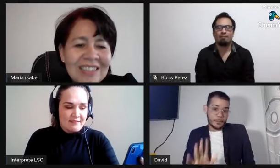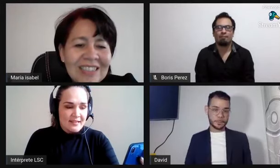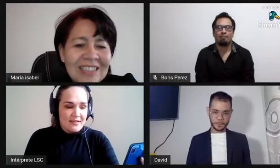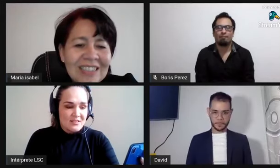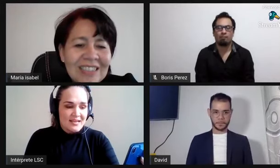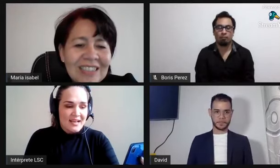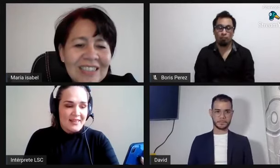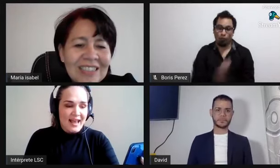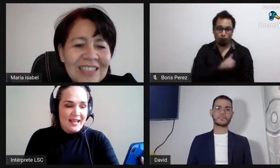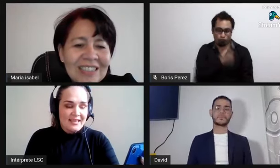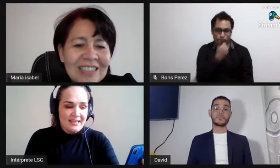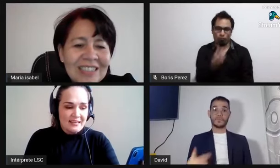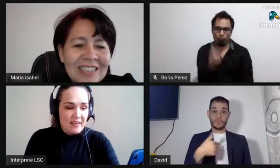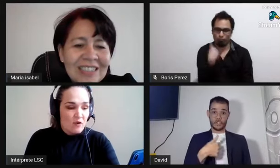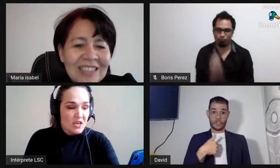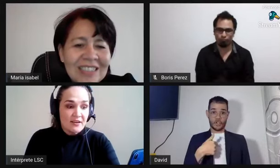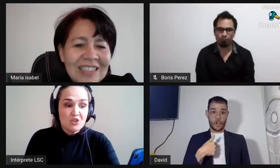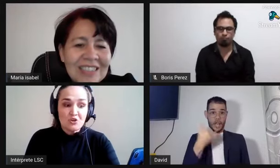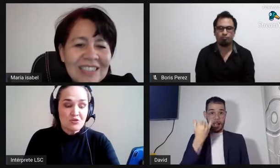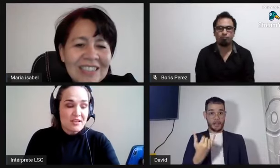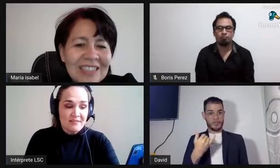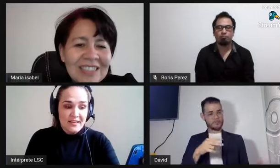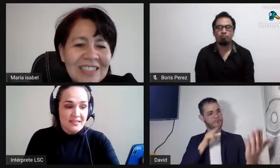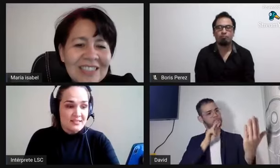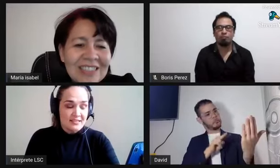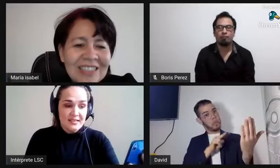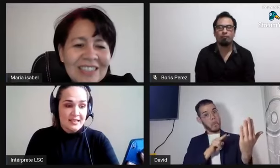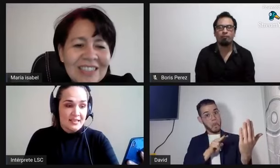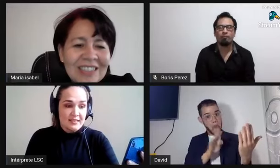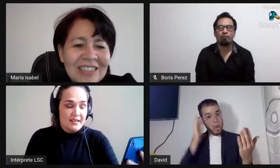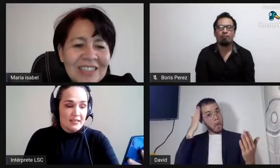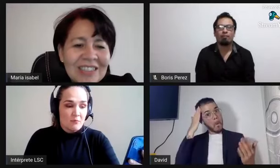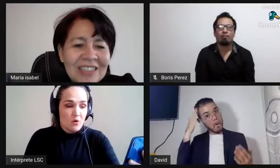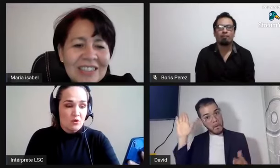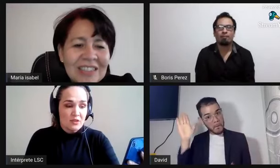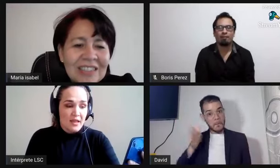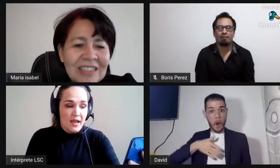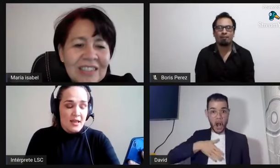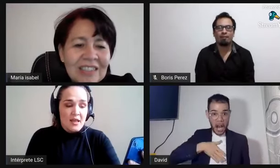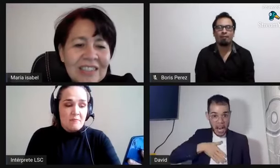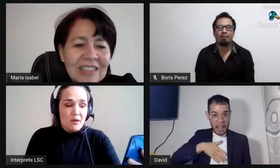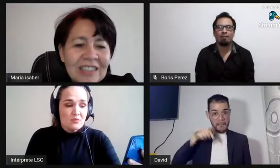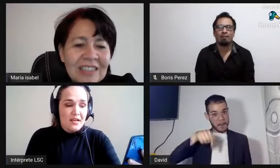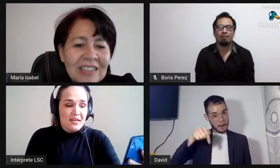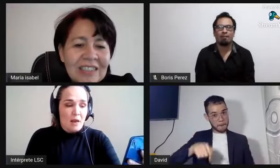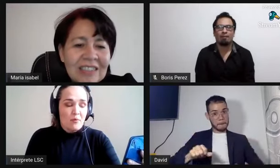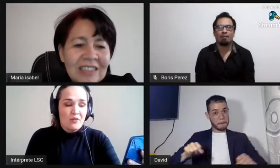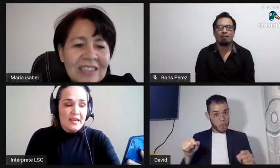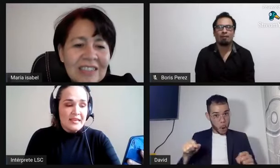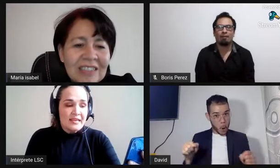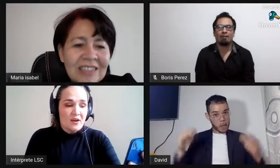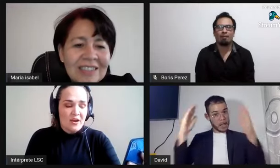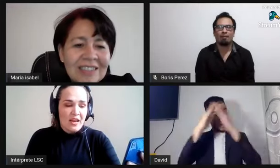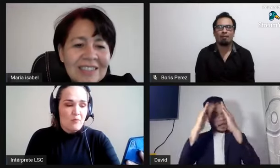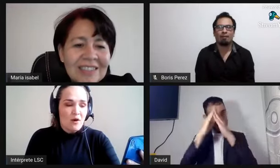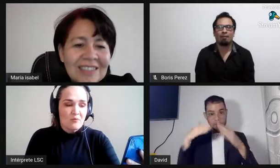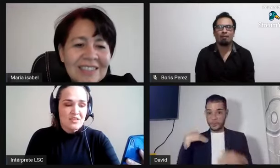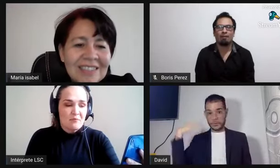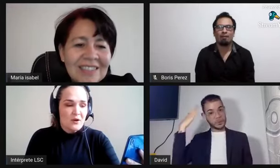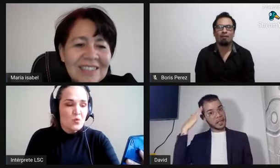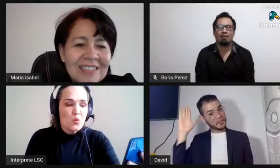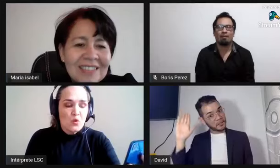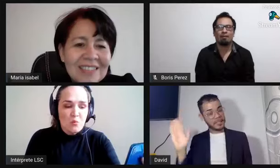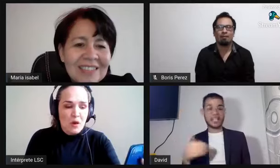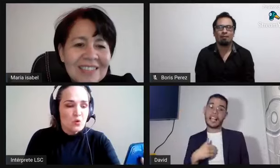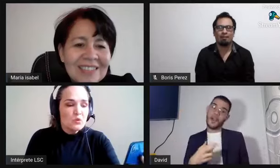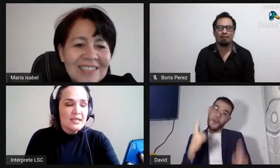que estaban hablando acerca de la Quinta de Bolívar. Yo no sabía que existía esa quinta aquí en Bogotá. Me gustaría poder ir, que ojalá podamos